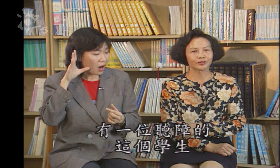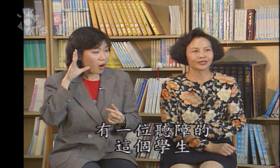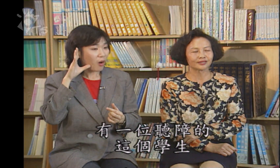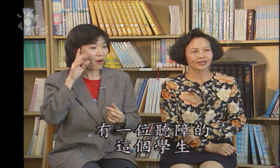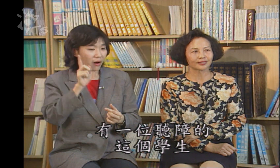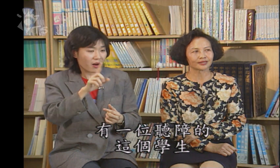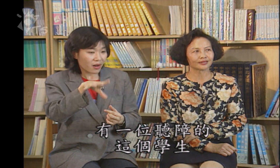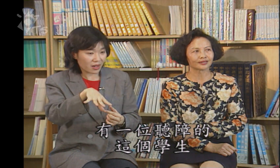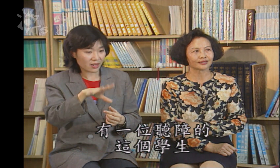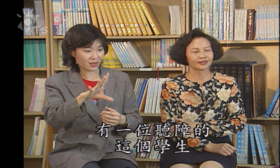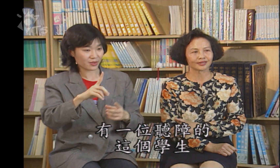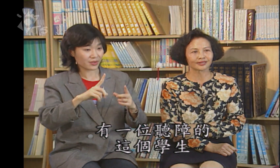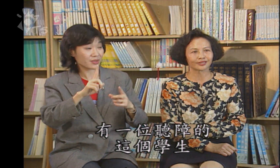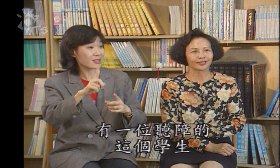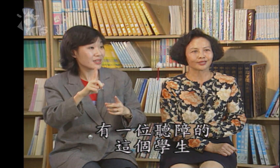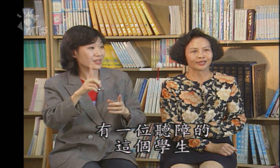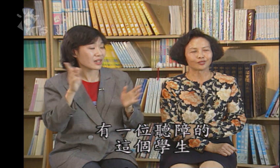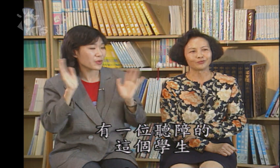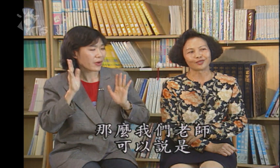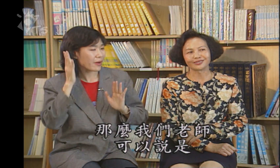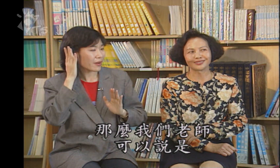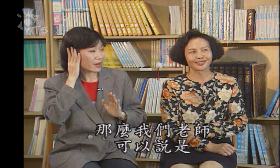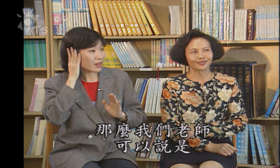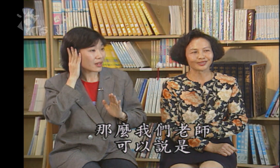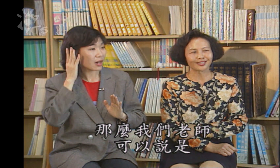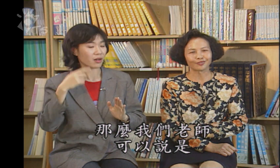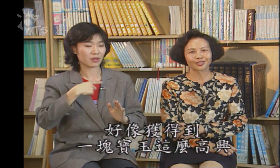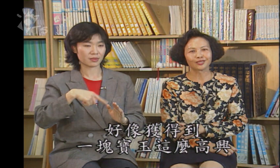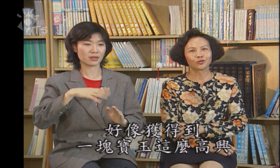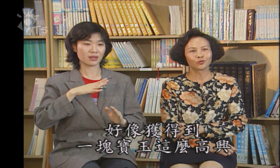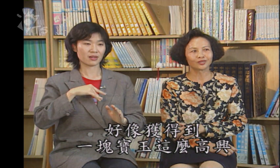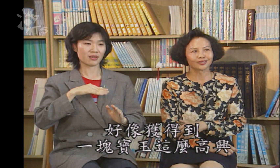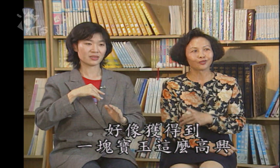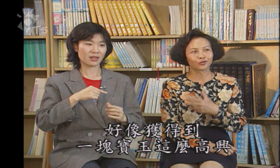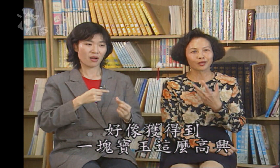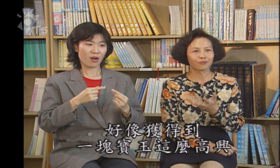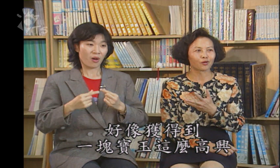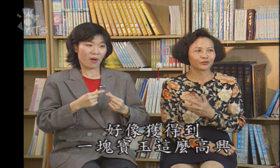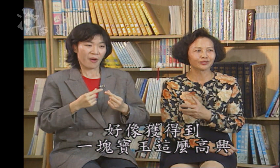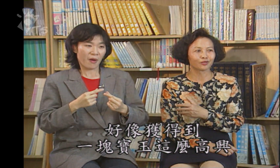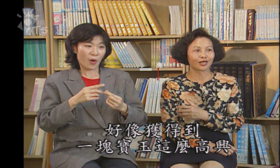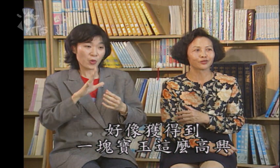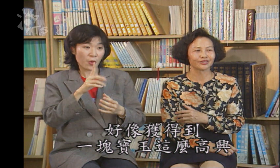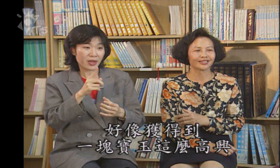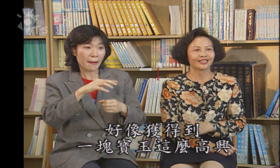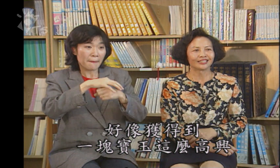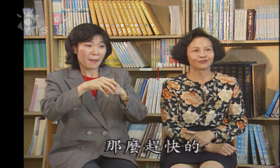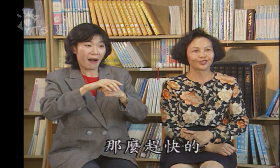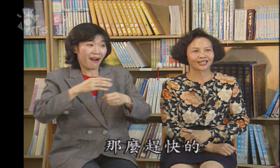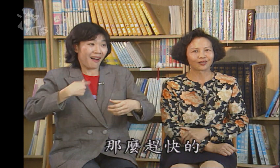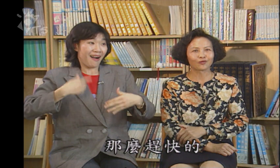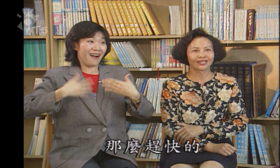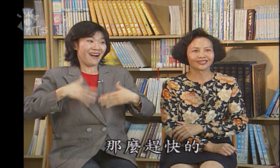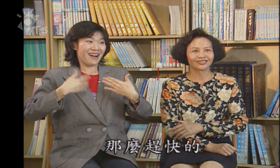听障的这个学生啊，我们老师可以说是好像获得到一块宝玉这么高兴，那么赶快的就